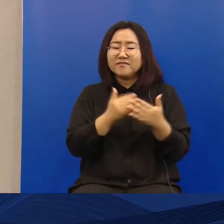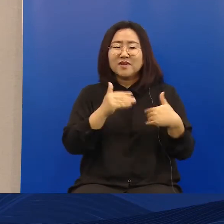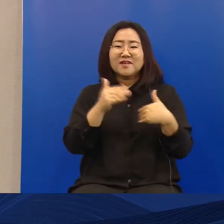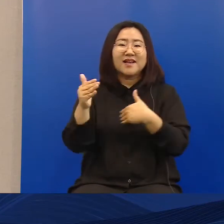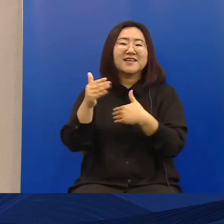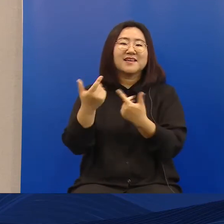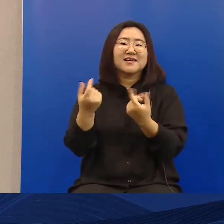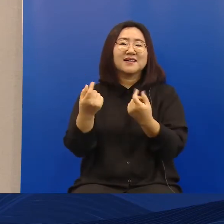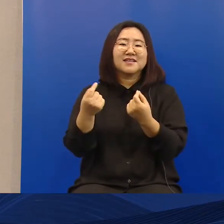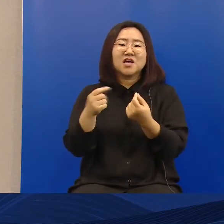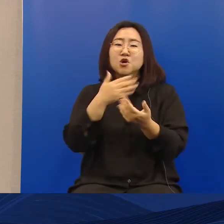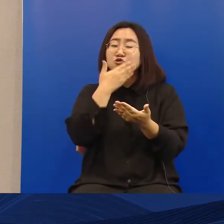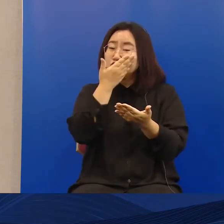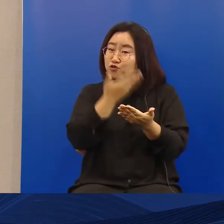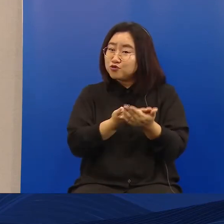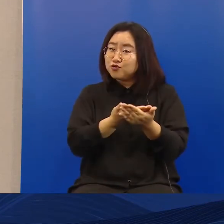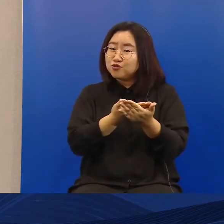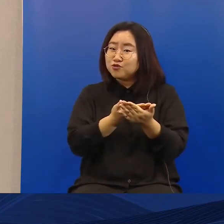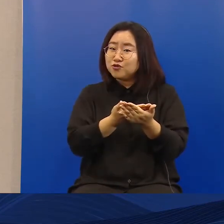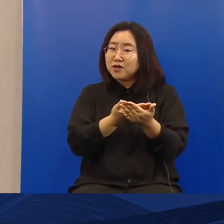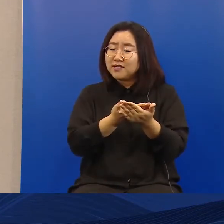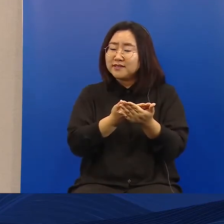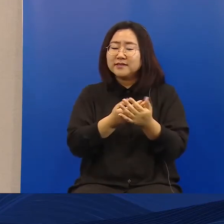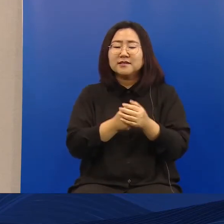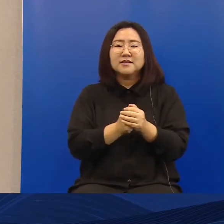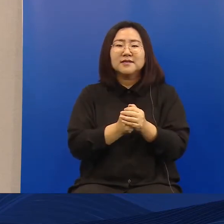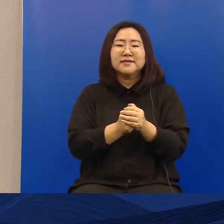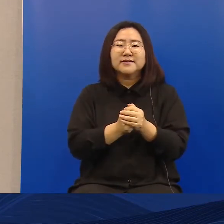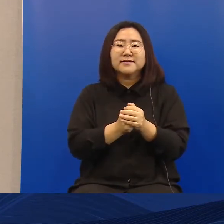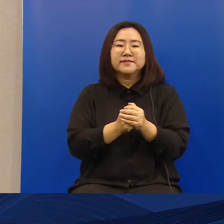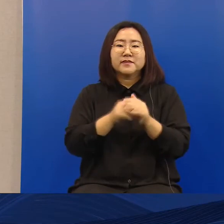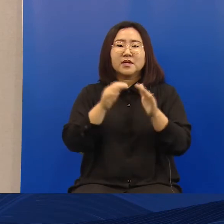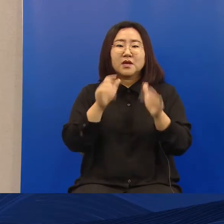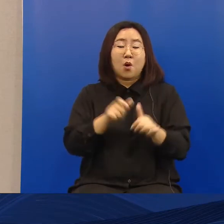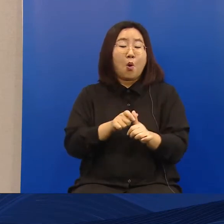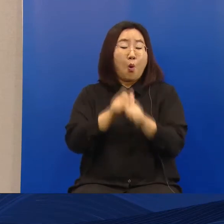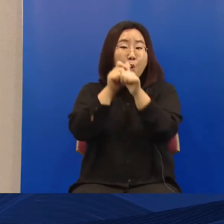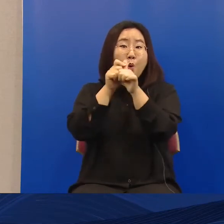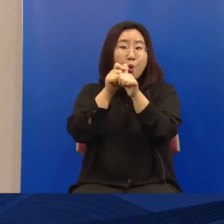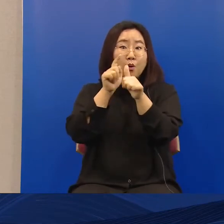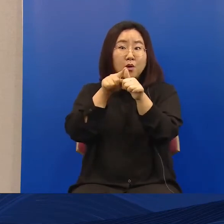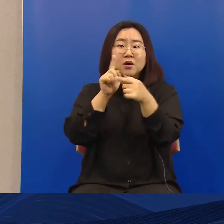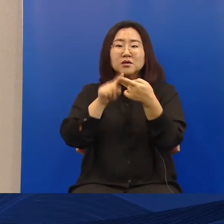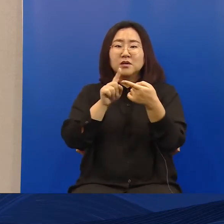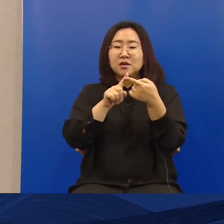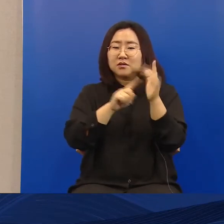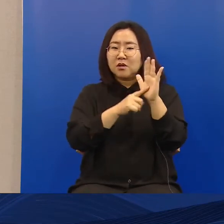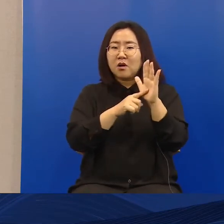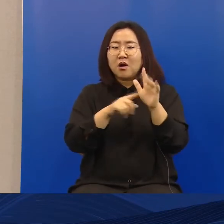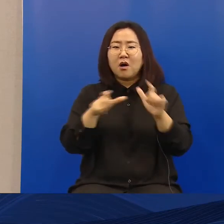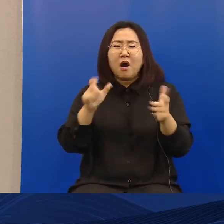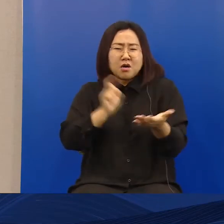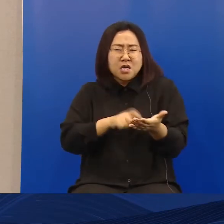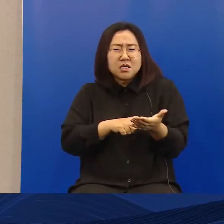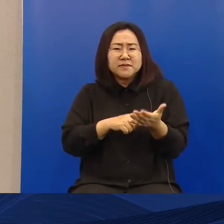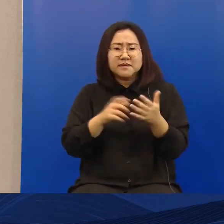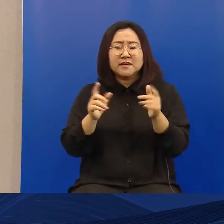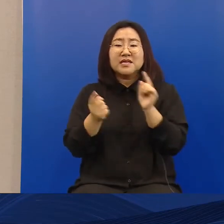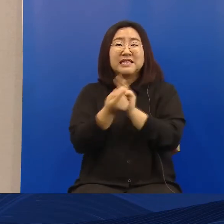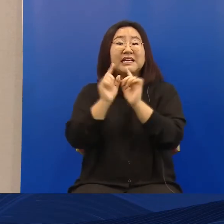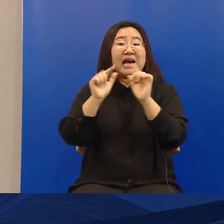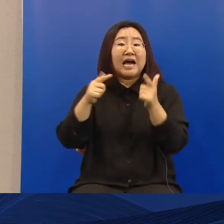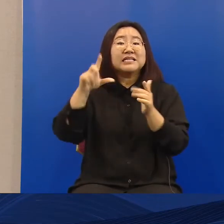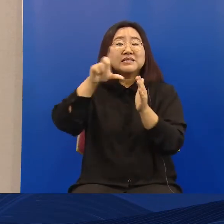단계입니다. 굉장히 중요한 줄기고요. 이런 통역사 채용 관행을 공고히 하는 차원에서 일회성이나 긴급 대응이 아닌